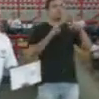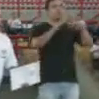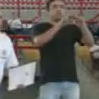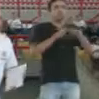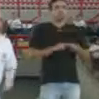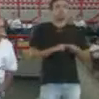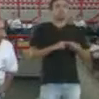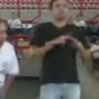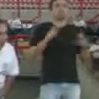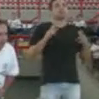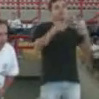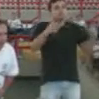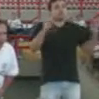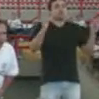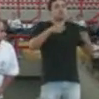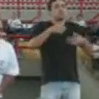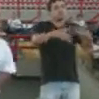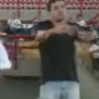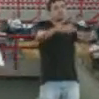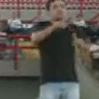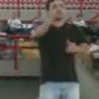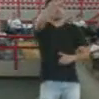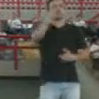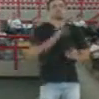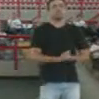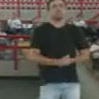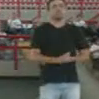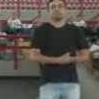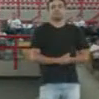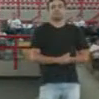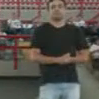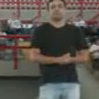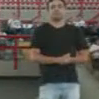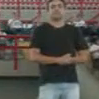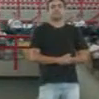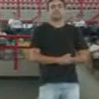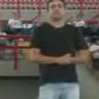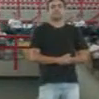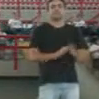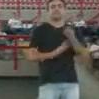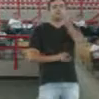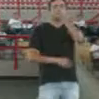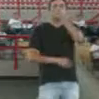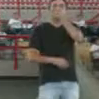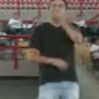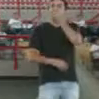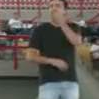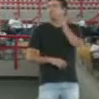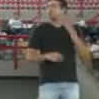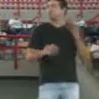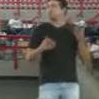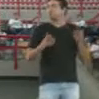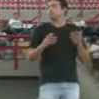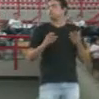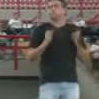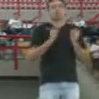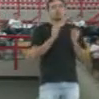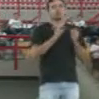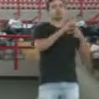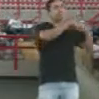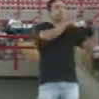Assim as coisas podem funcionar, né? Vamos lá. Eu achei ótimo esse negócio de Enem ou